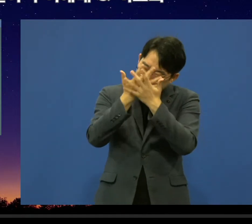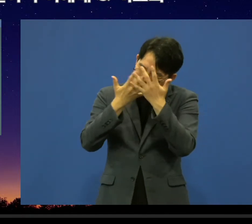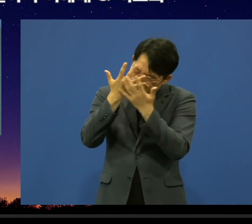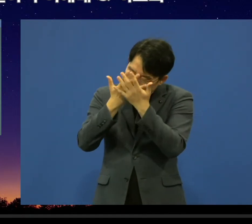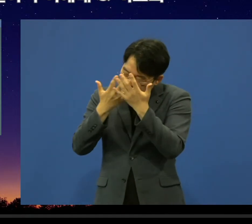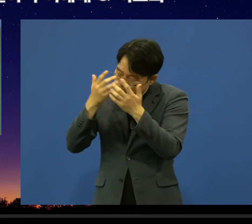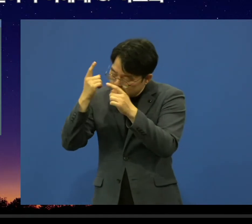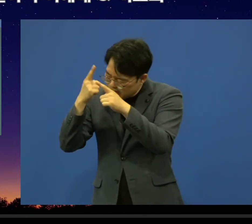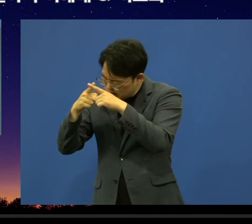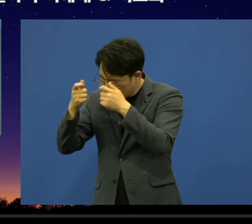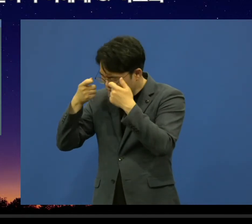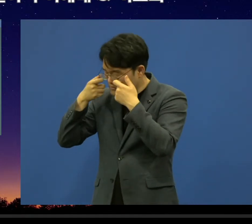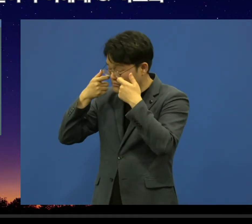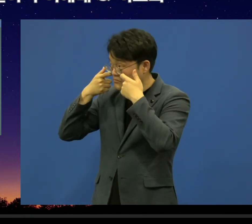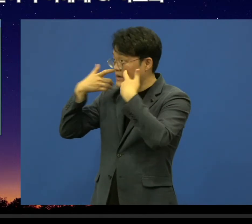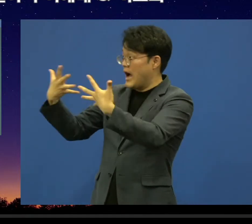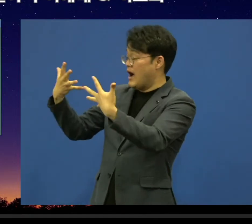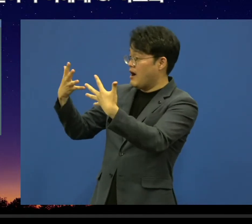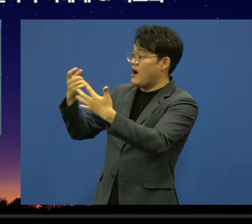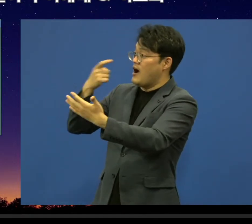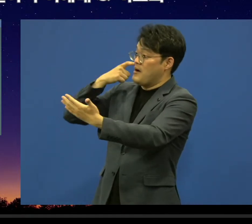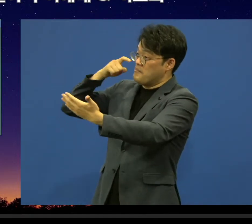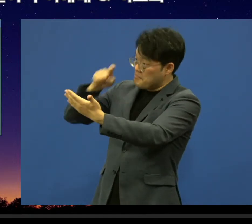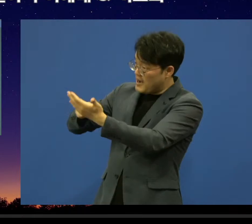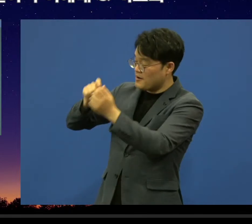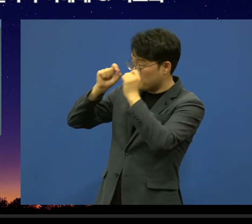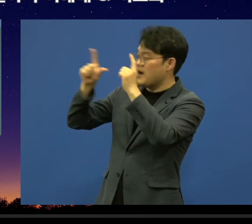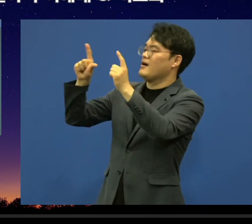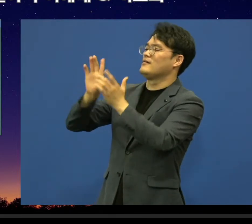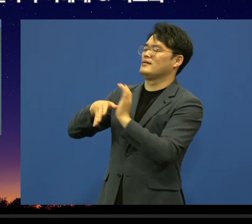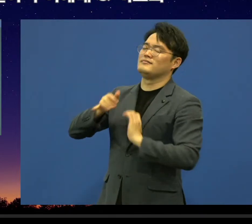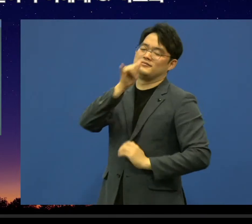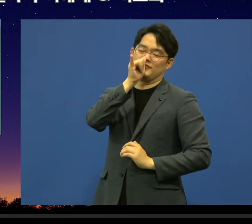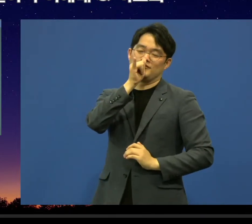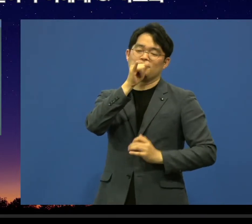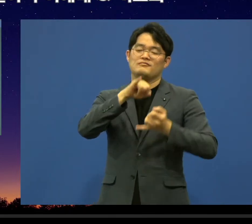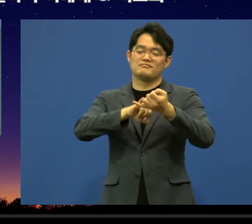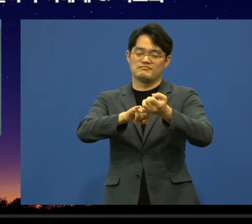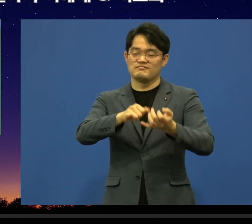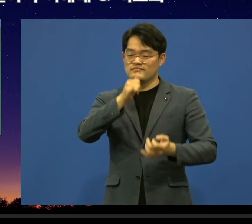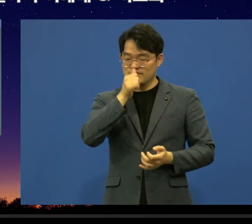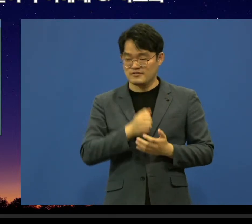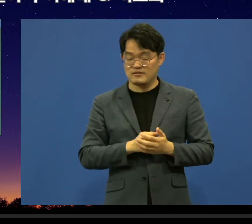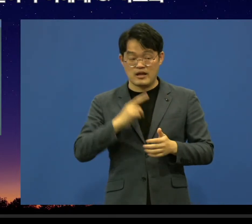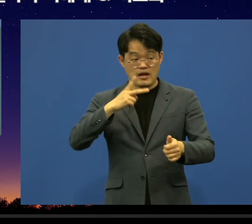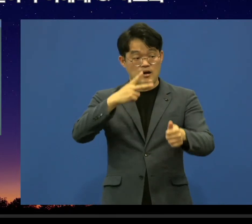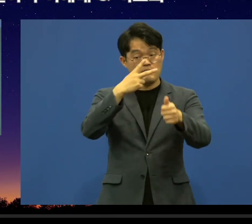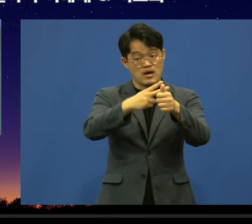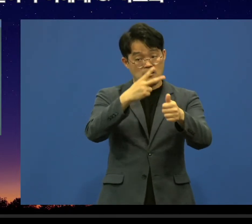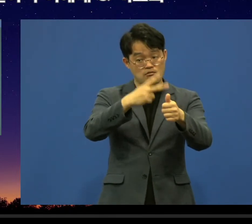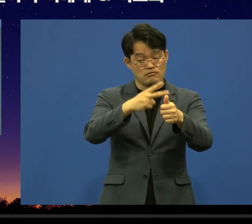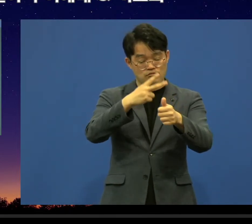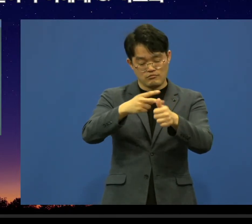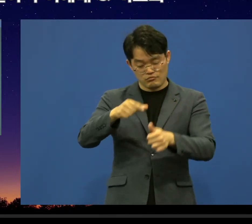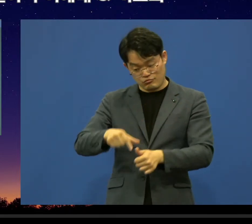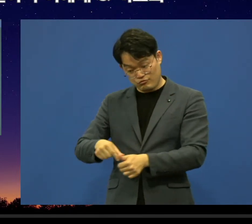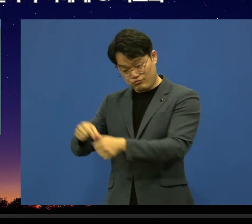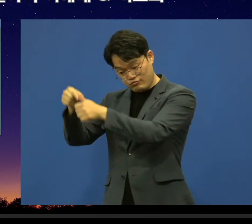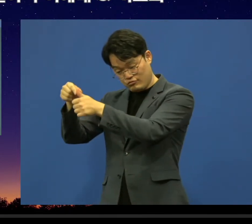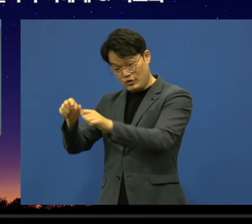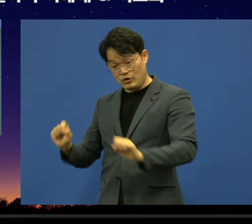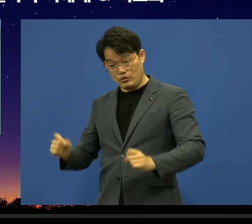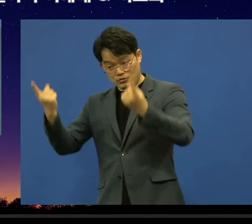날이 옵니다. 바울은 구원받으면서 동시에 이방인을 위한 사도로 부름받은 것을